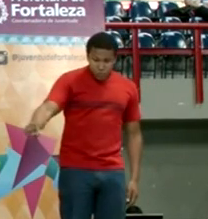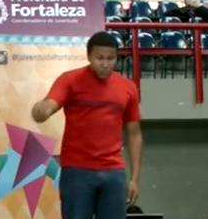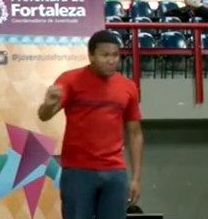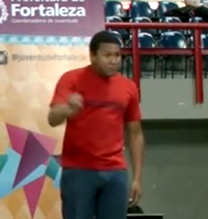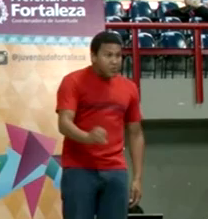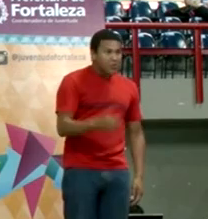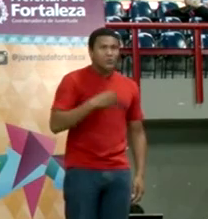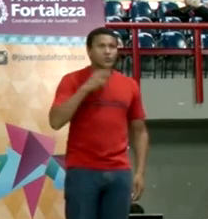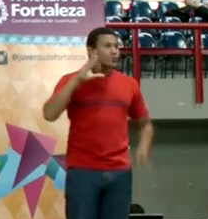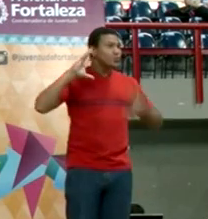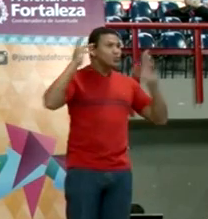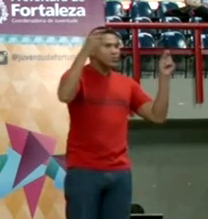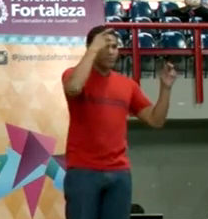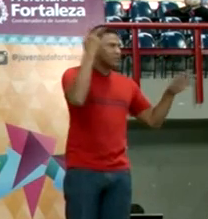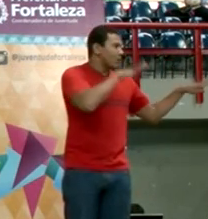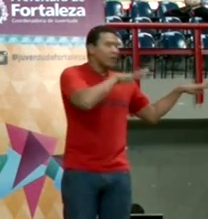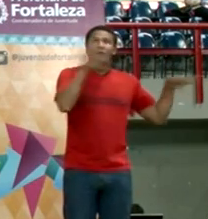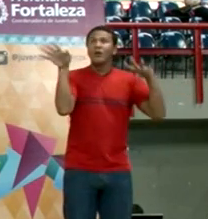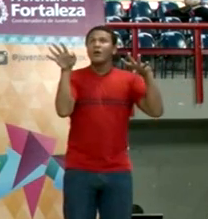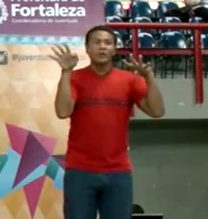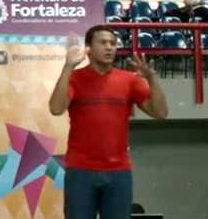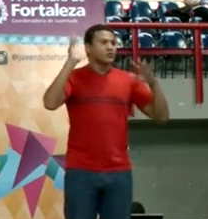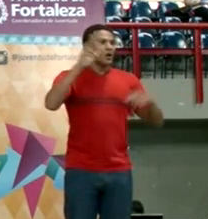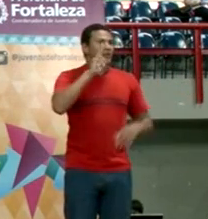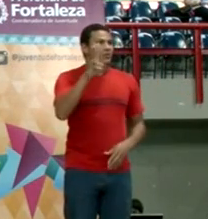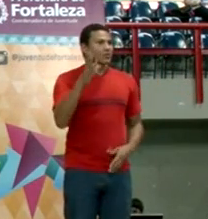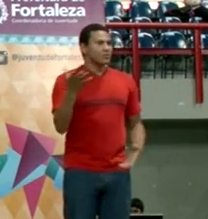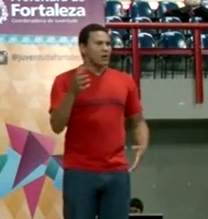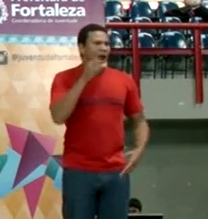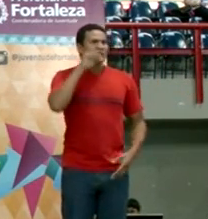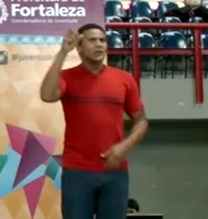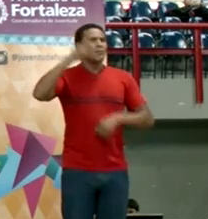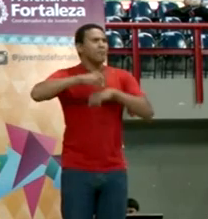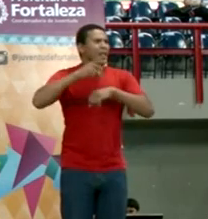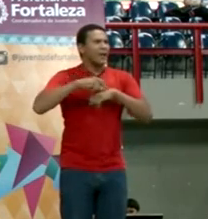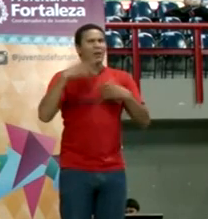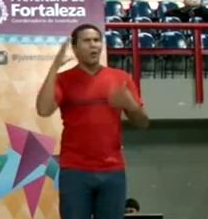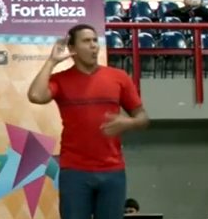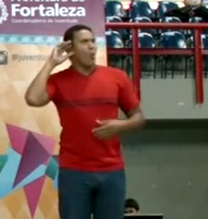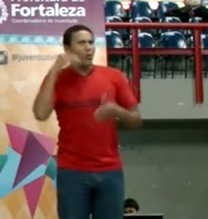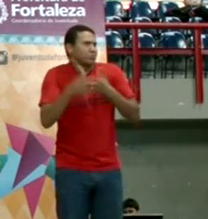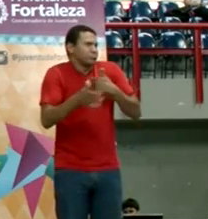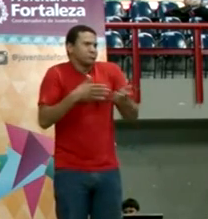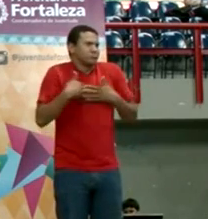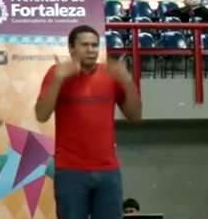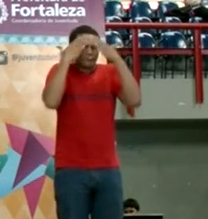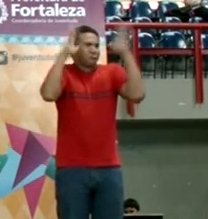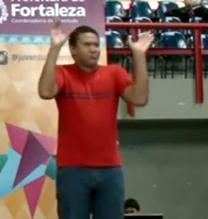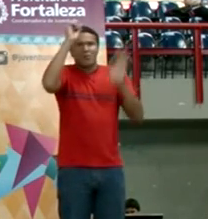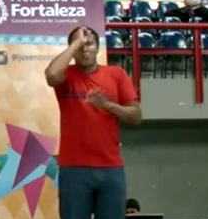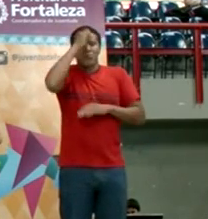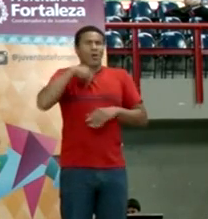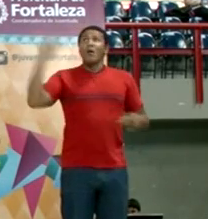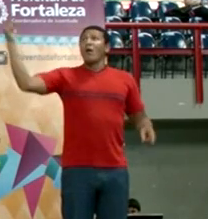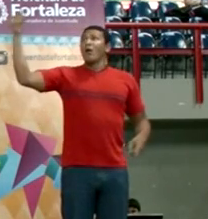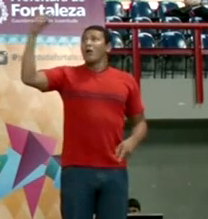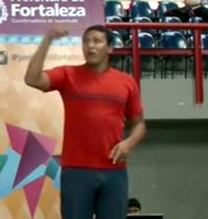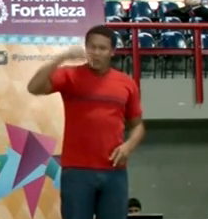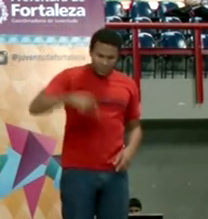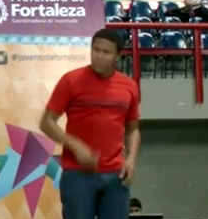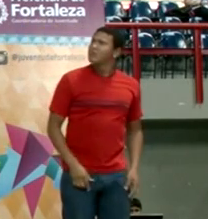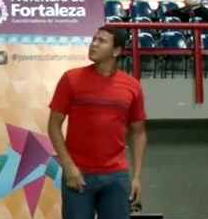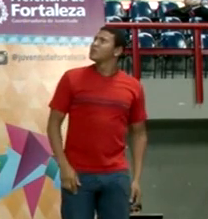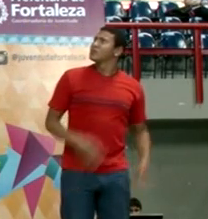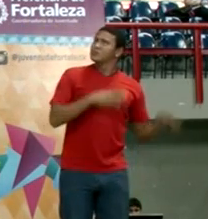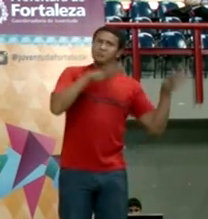ele jogando. O que ele jogou, ninguém sabe o que era. Era uma pedra, um coco, eu sei lá o que foi que ele jogou. Mas ele jogou.